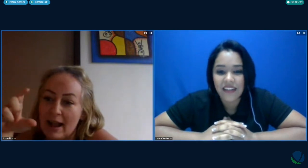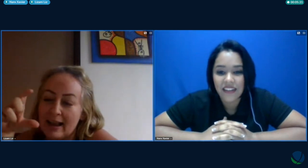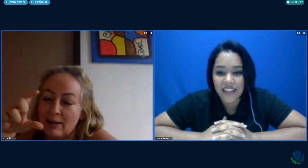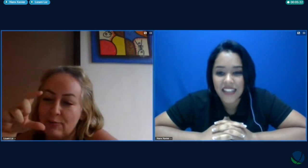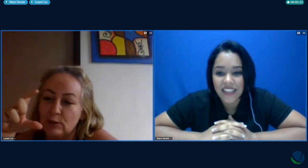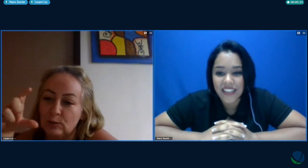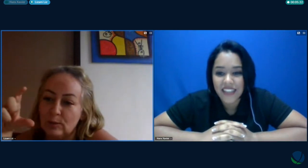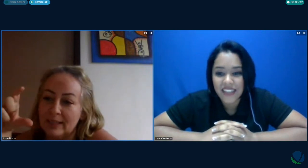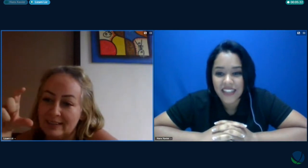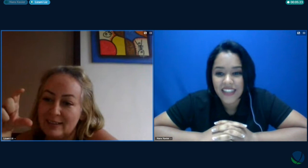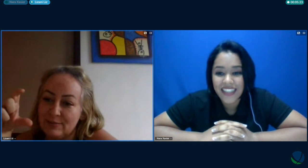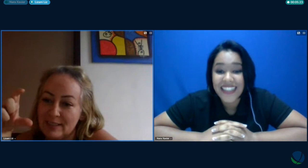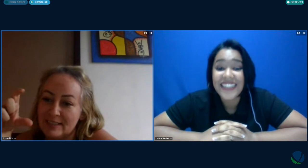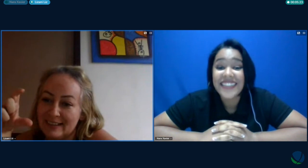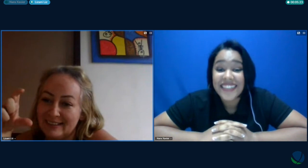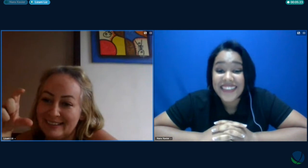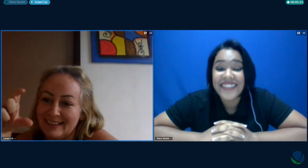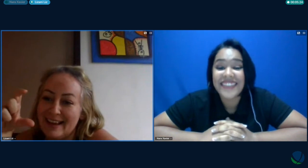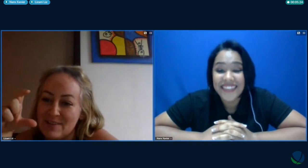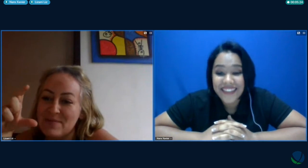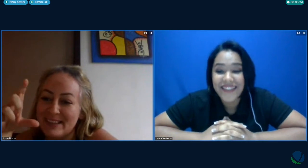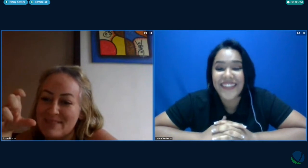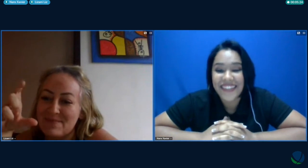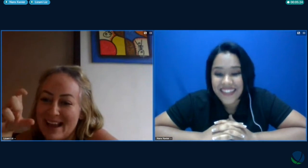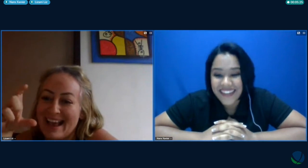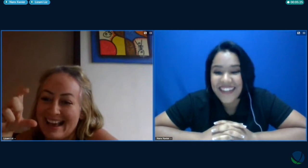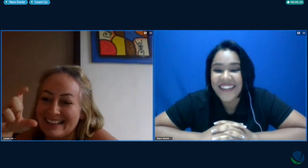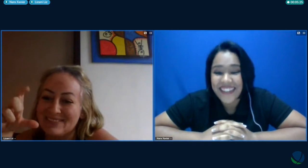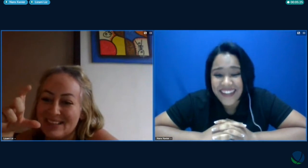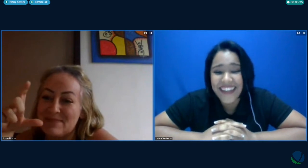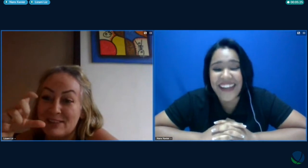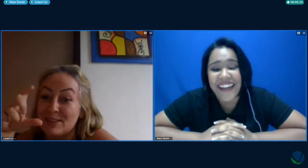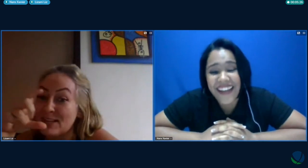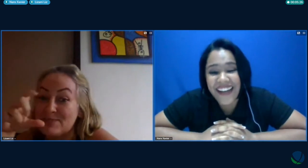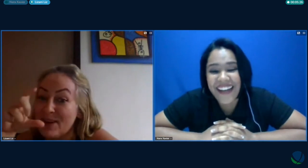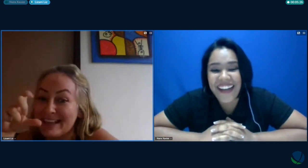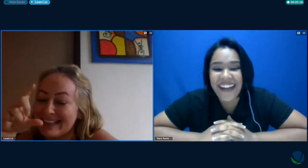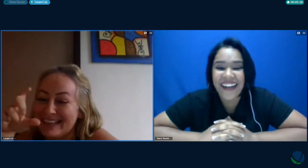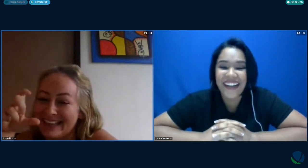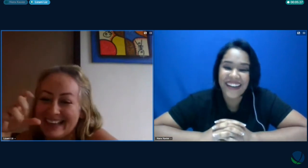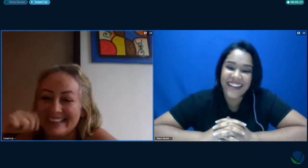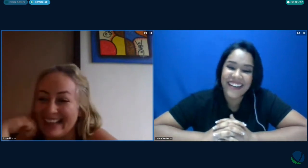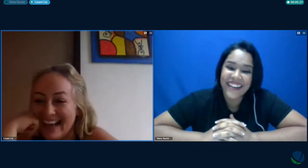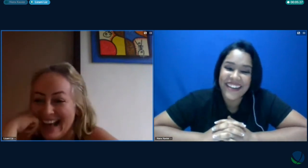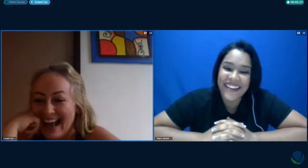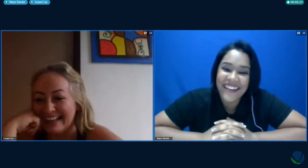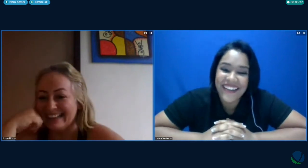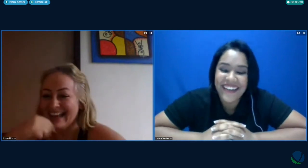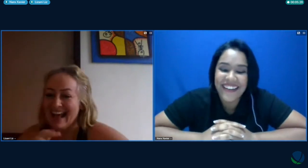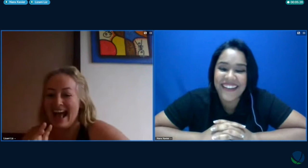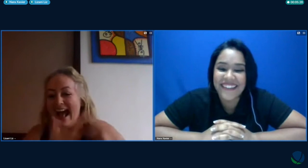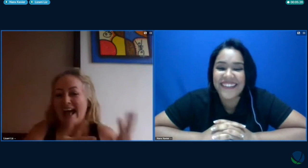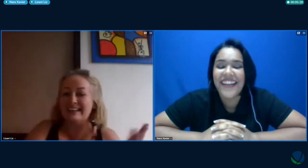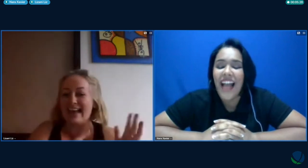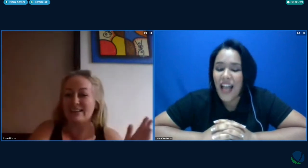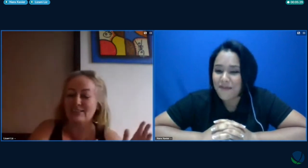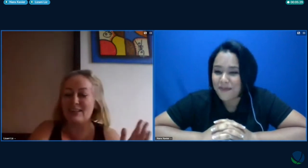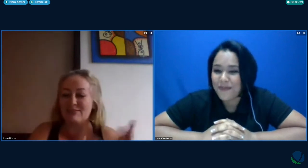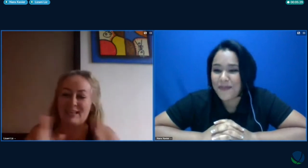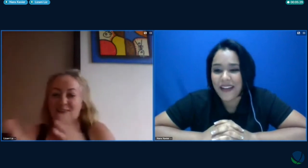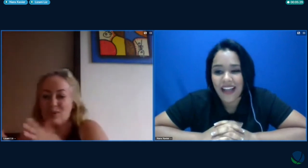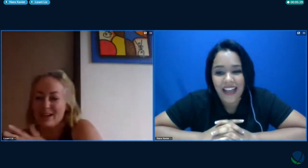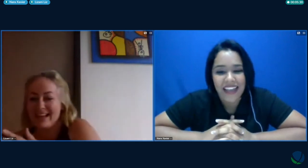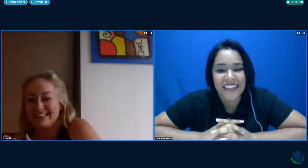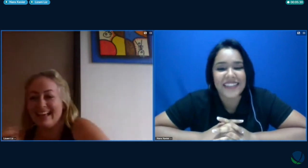viu que tem aquela foto tua da entrevista? Eu vou olhar para gente, põe essa aqui. Que... nada